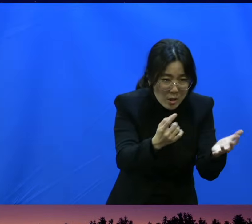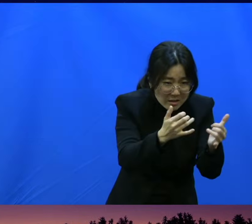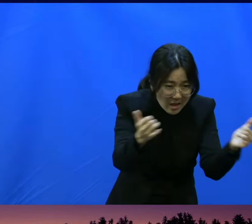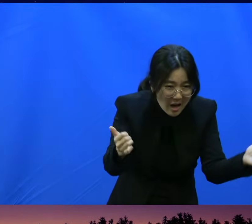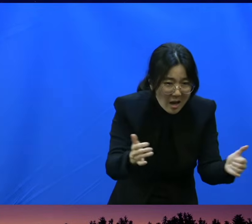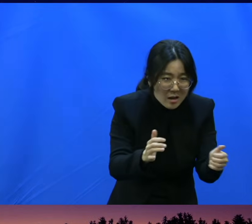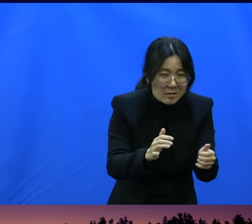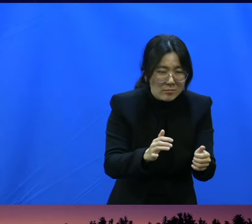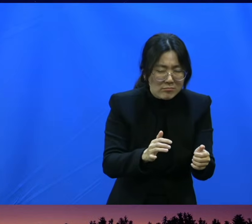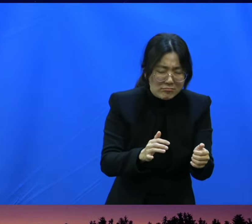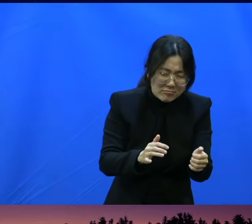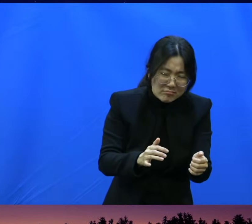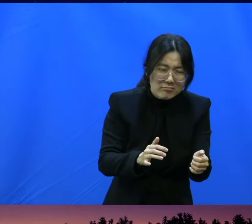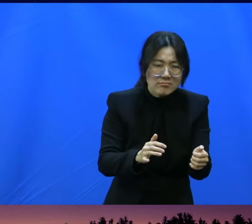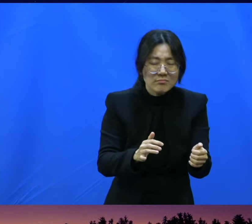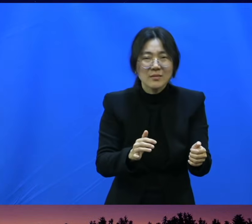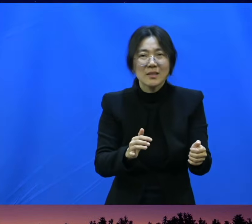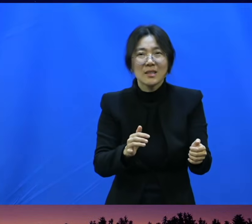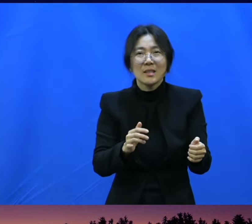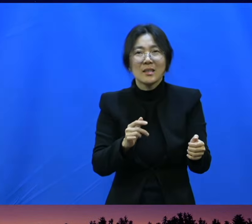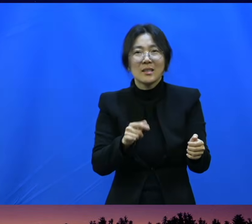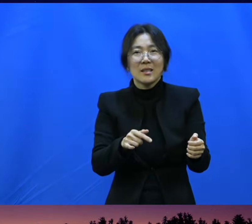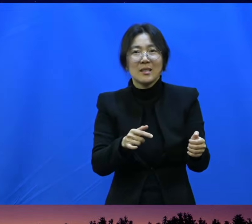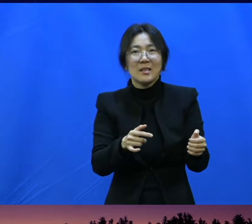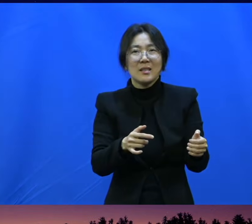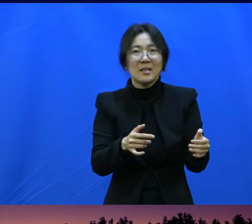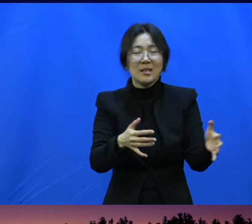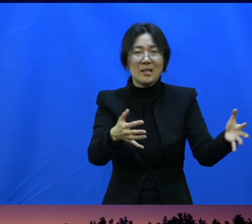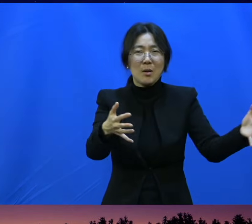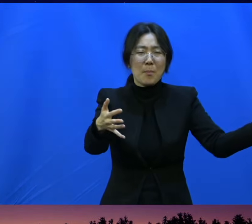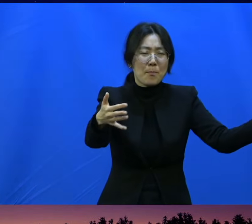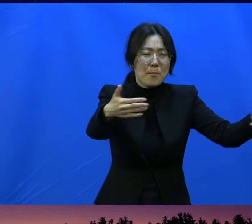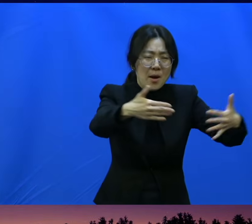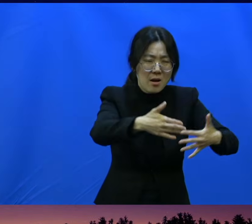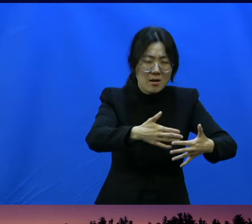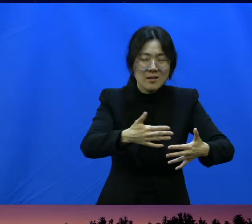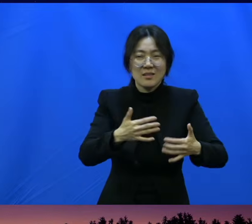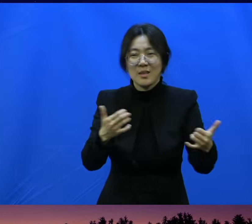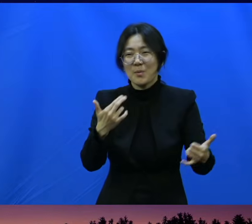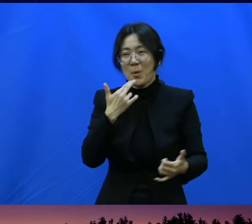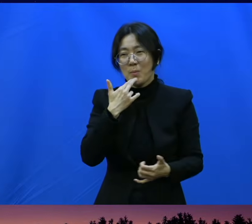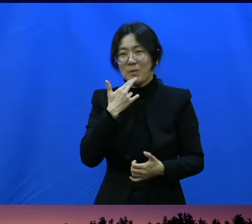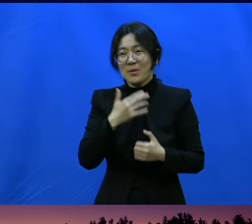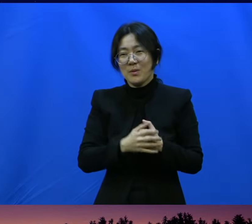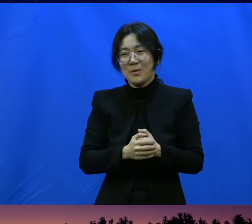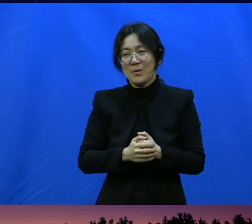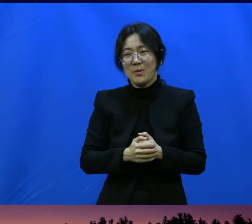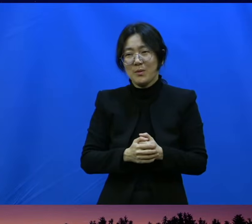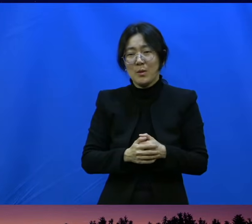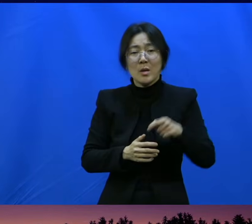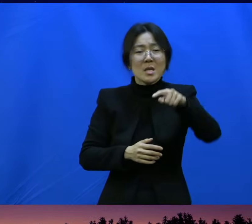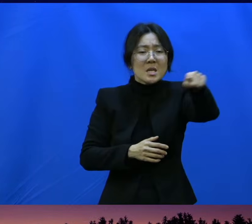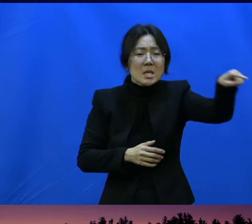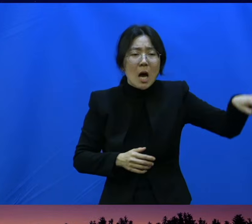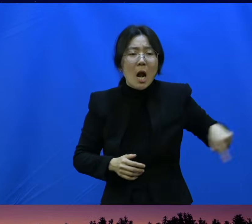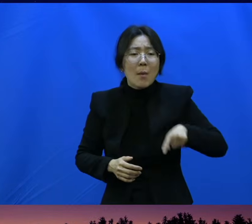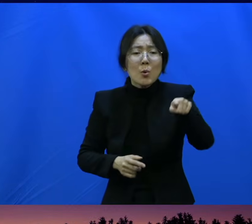도움을 받으려고 하다가 더 큰 어림을 당하는 거예요. 진정으로 이해하고 환대해 주는 곳이 없다는 거예요.